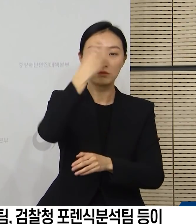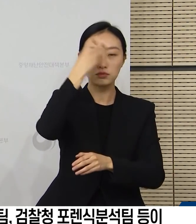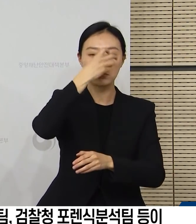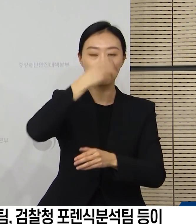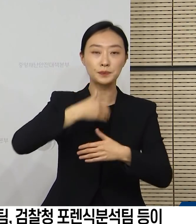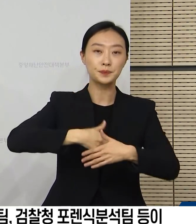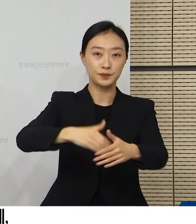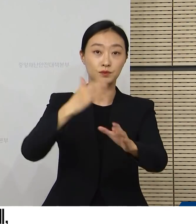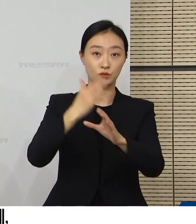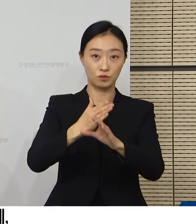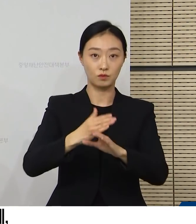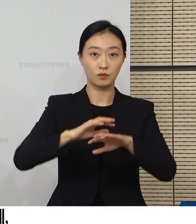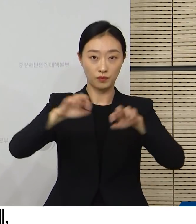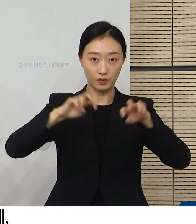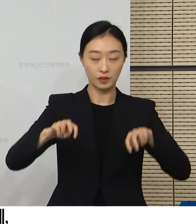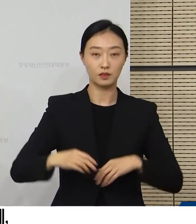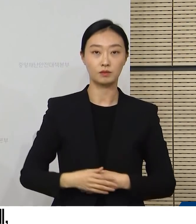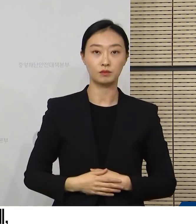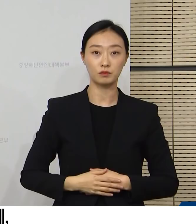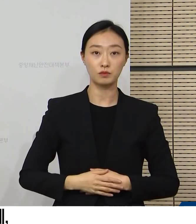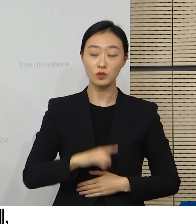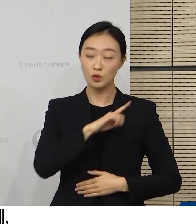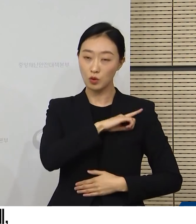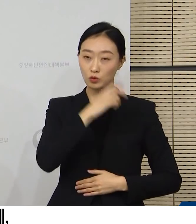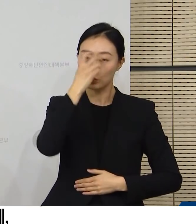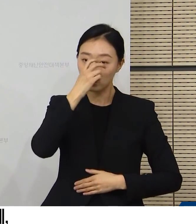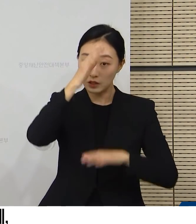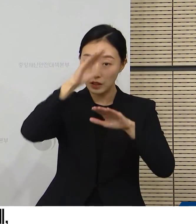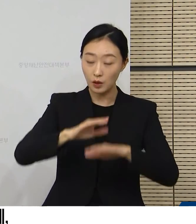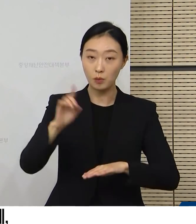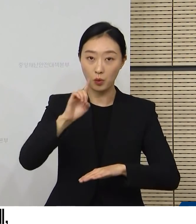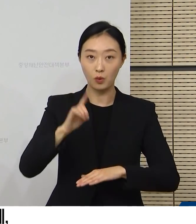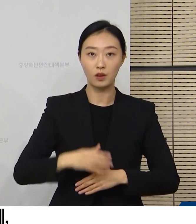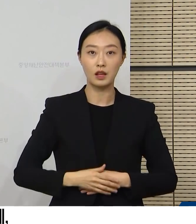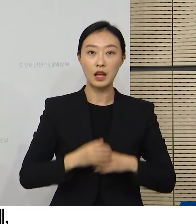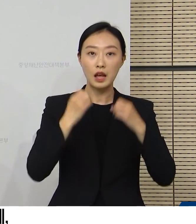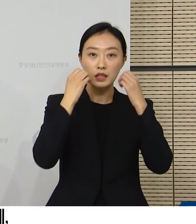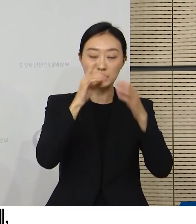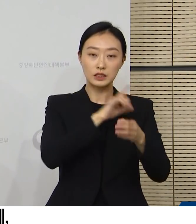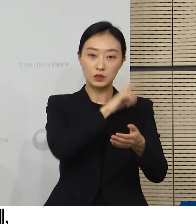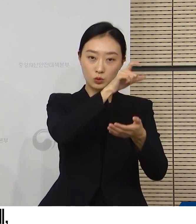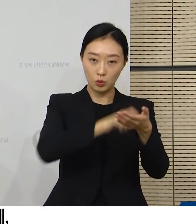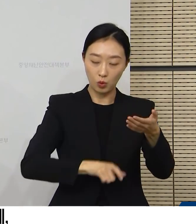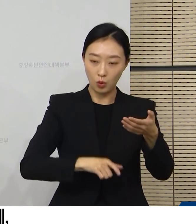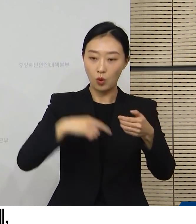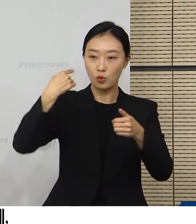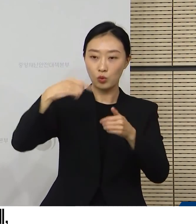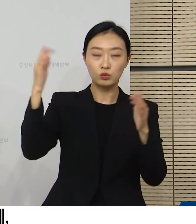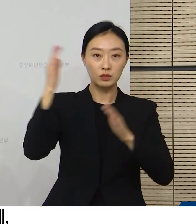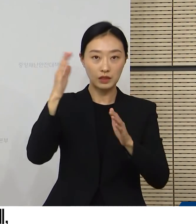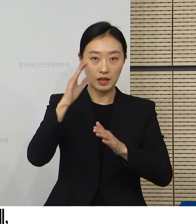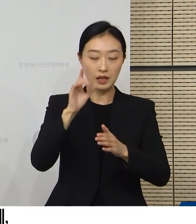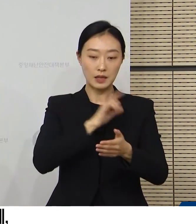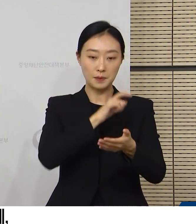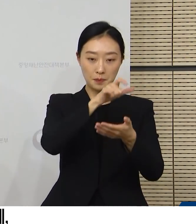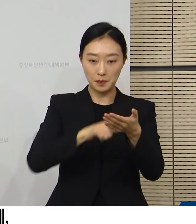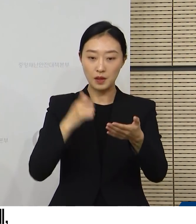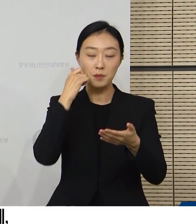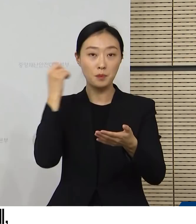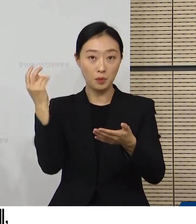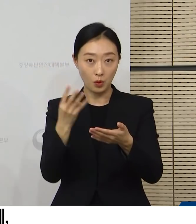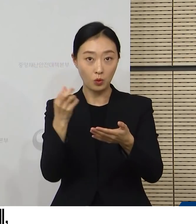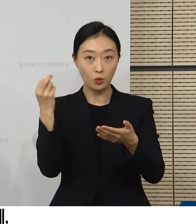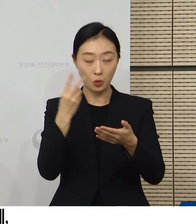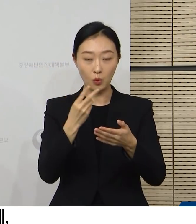임하고 있습니다. 주요 조사 내용은 신도와 교육생의 인적사항 명단 일체,